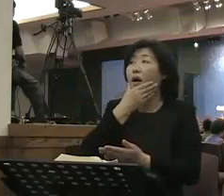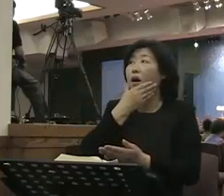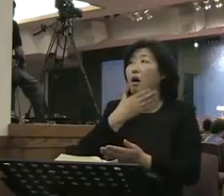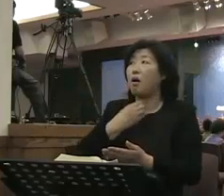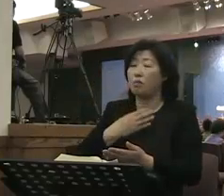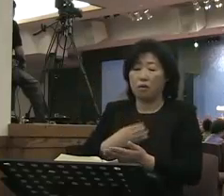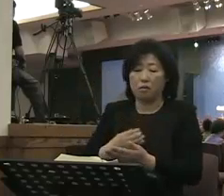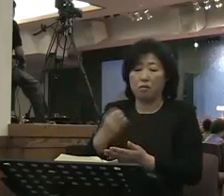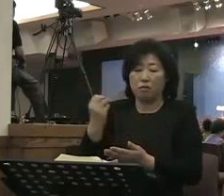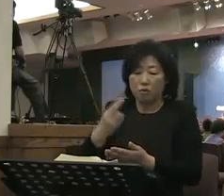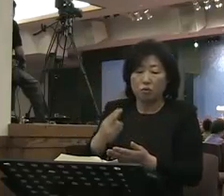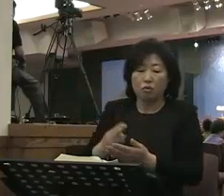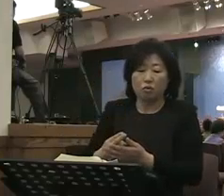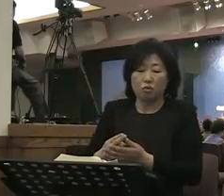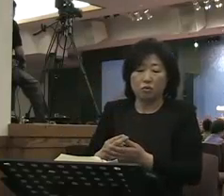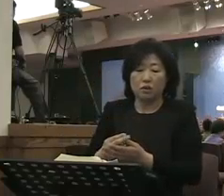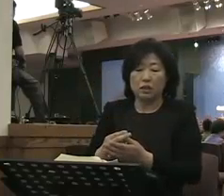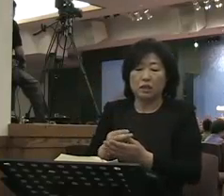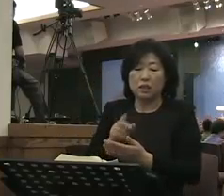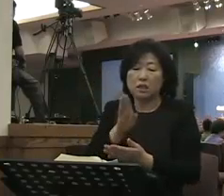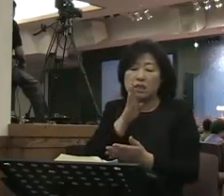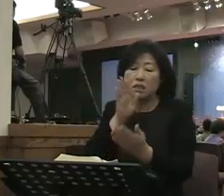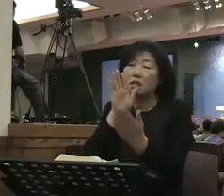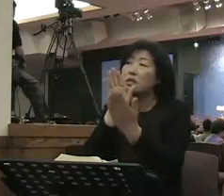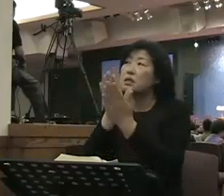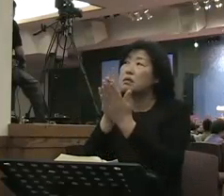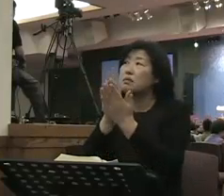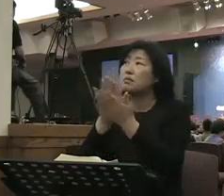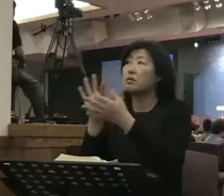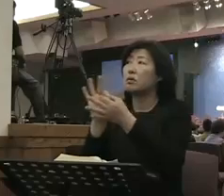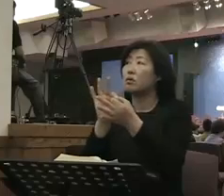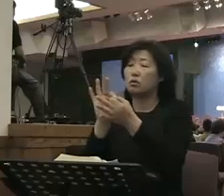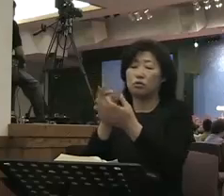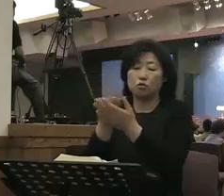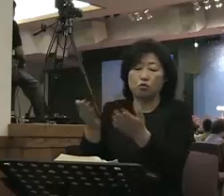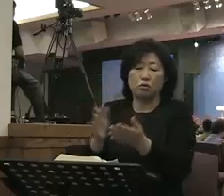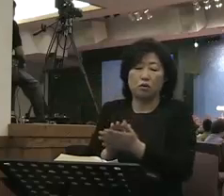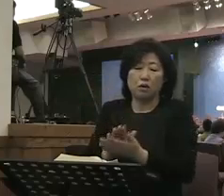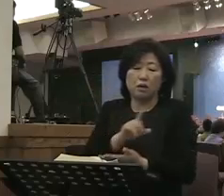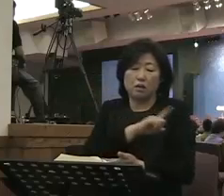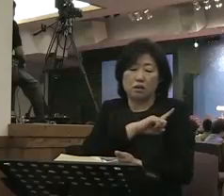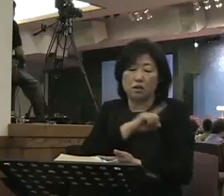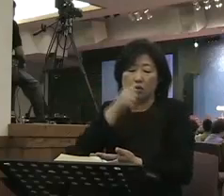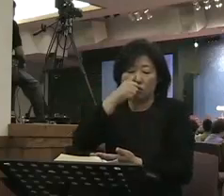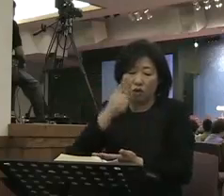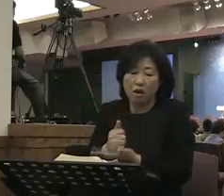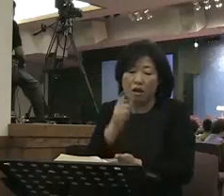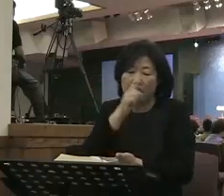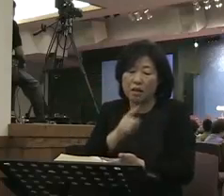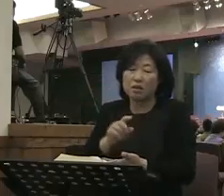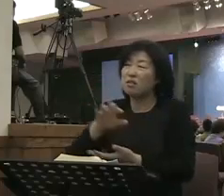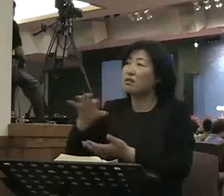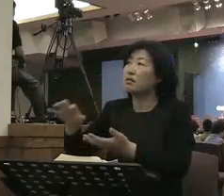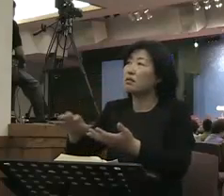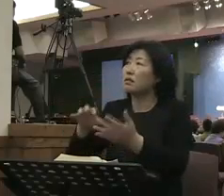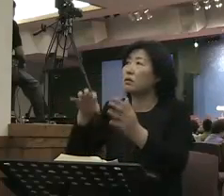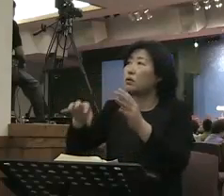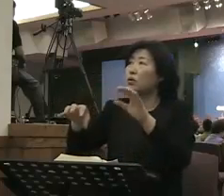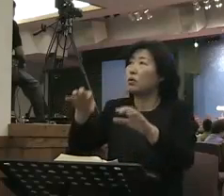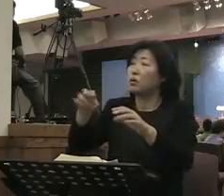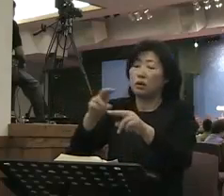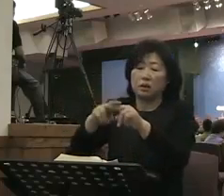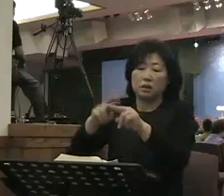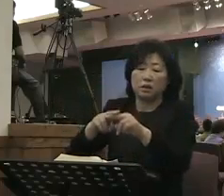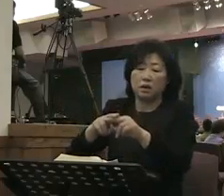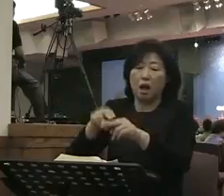이 바벨탑 사건을 직접 연결시켜 주십니다. 가장 죄악이 들끓고 있는 자리에서도